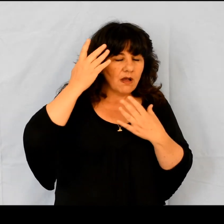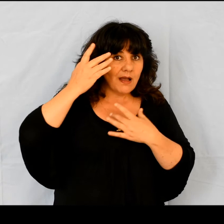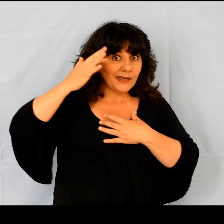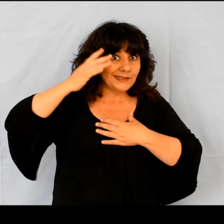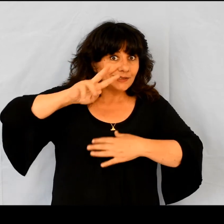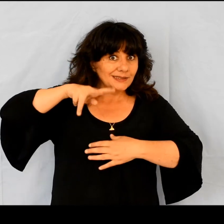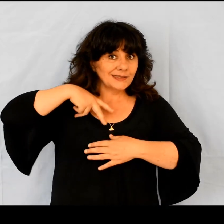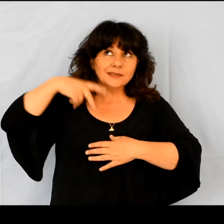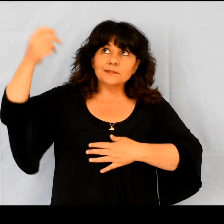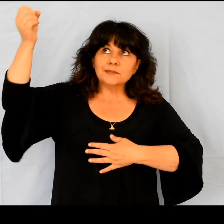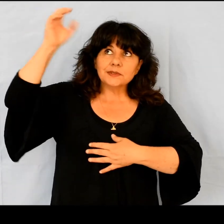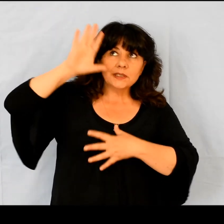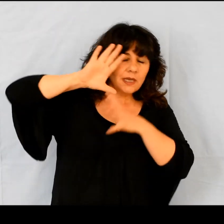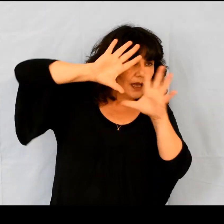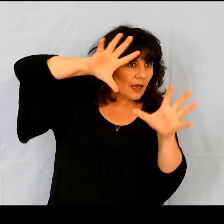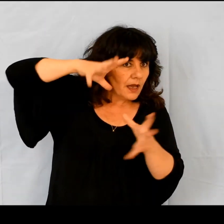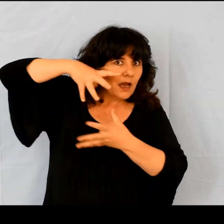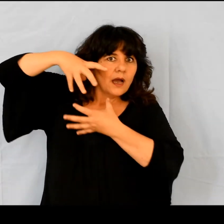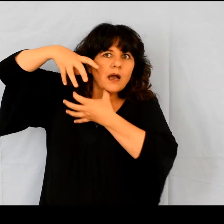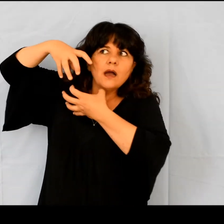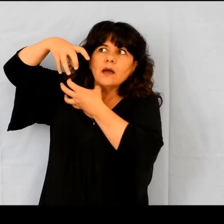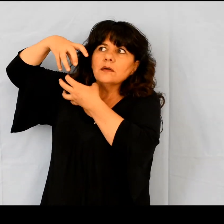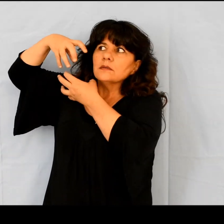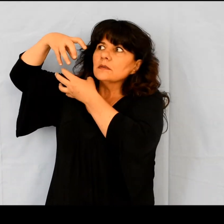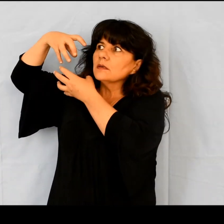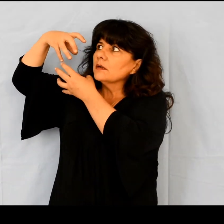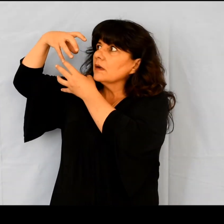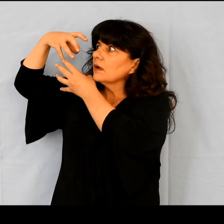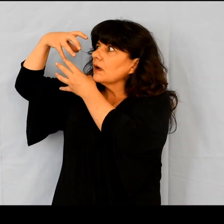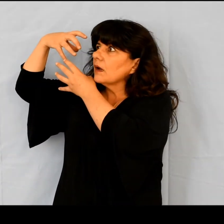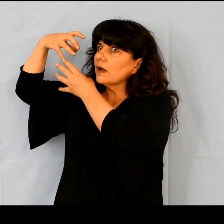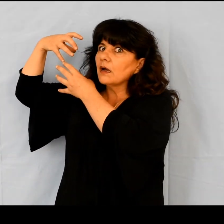forte, pareille au son d'une trompette.